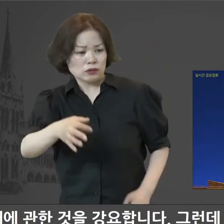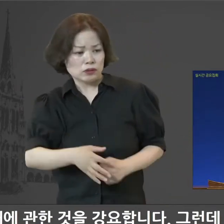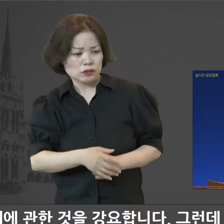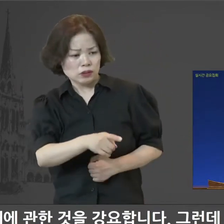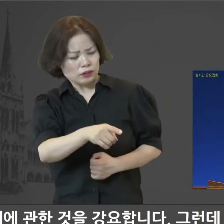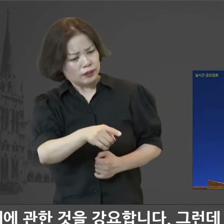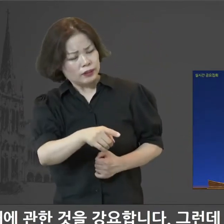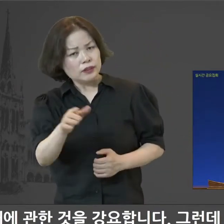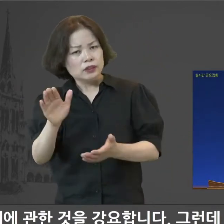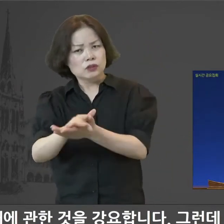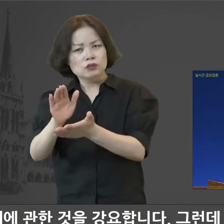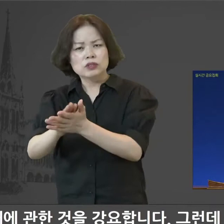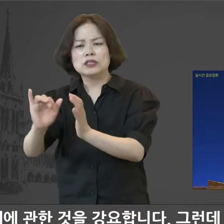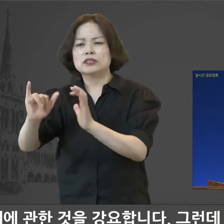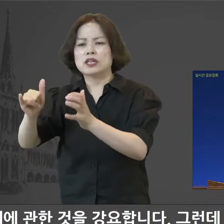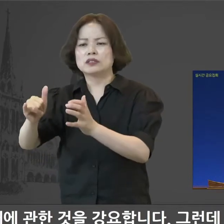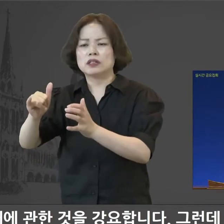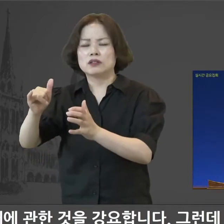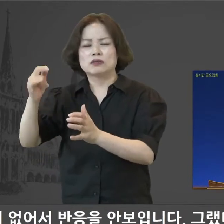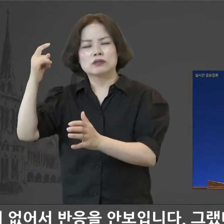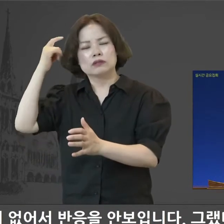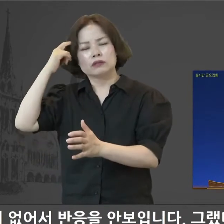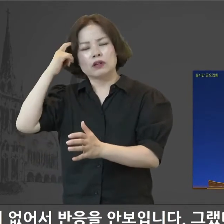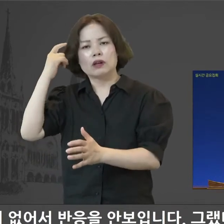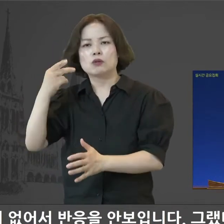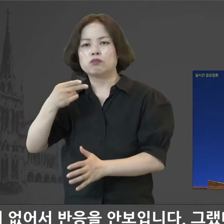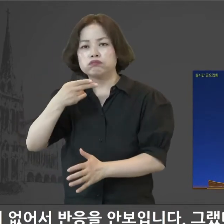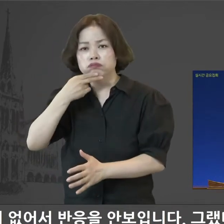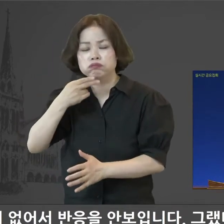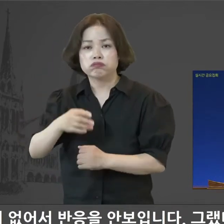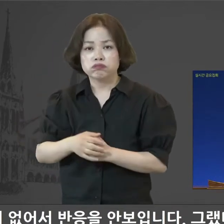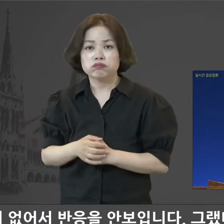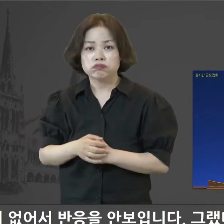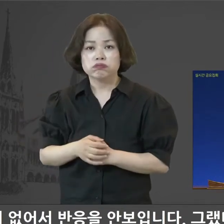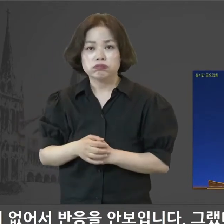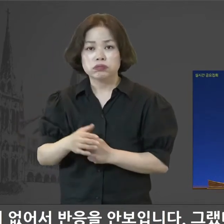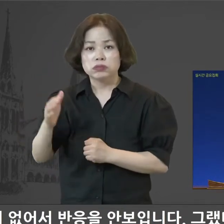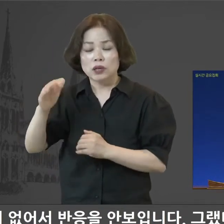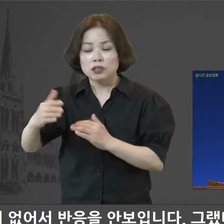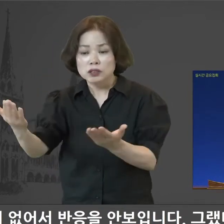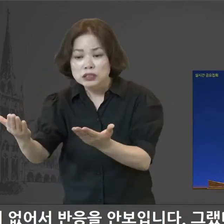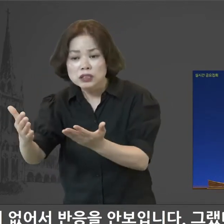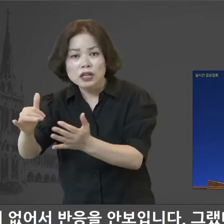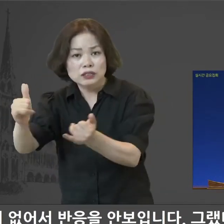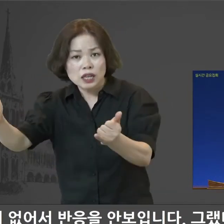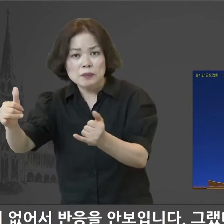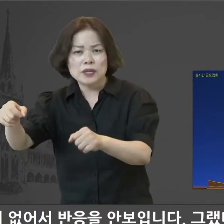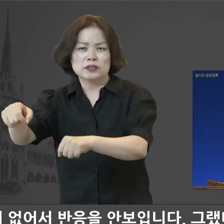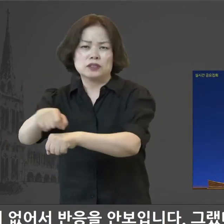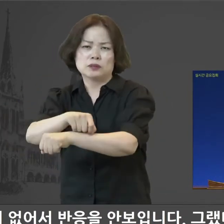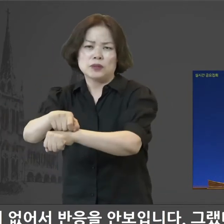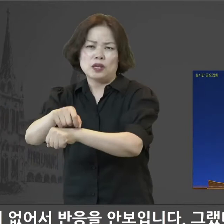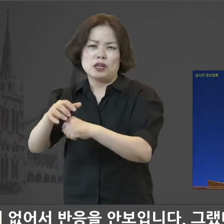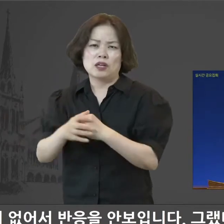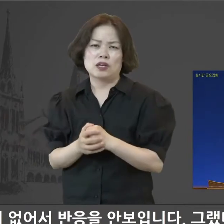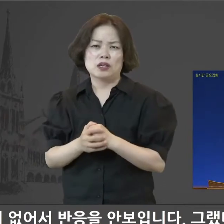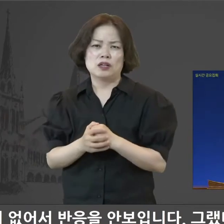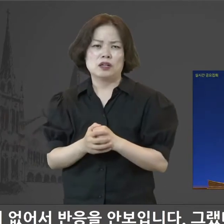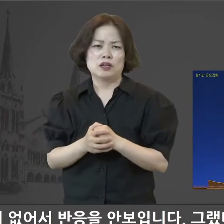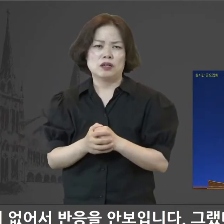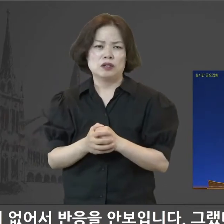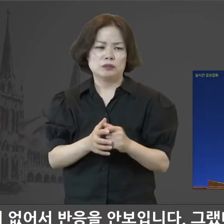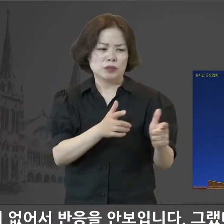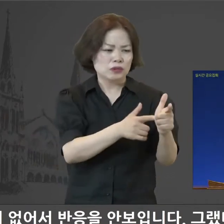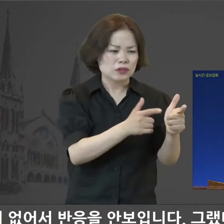이 친구는 그냥 세상 일에 무관심한 그냥 공대형이야. 그 특별히 동성애나 LGBT